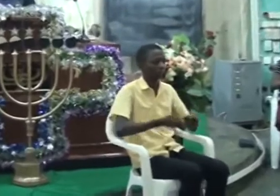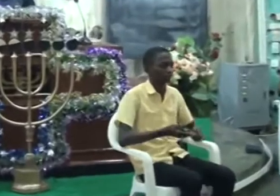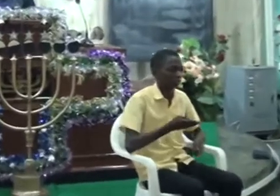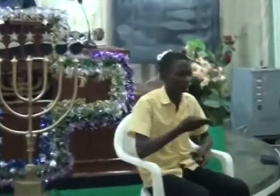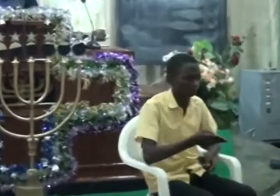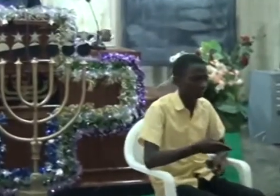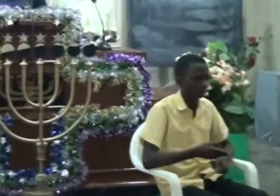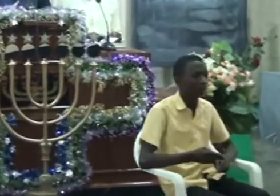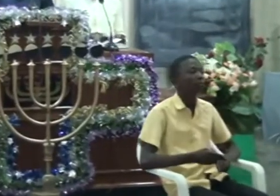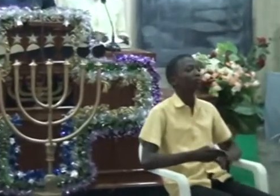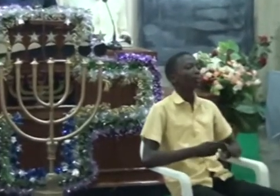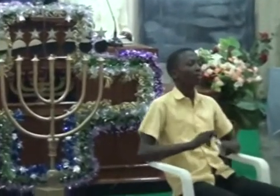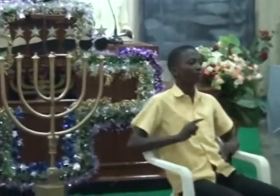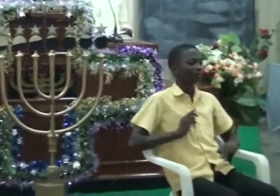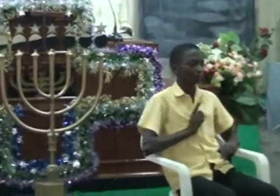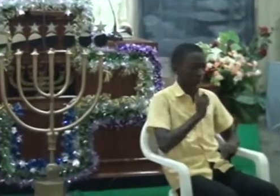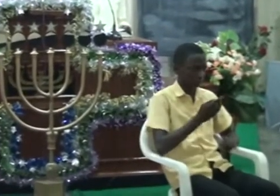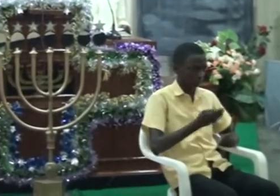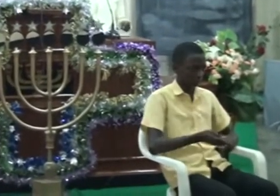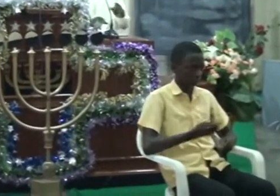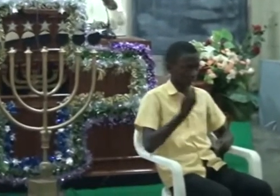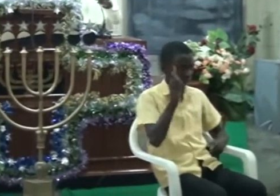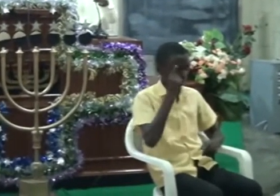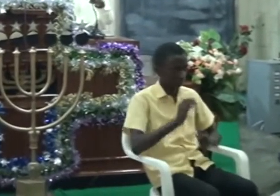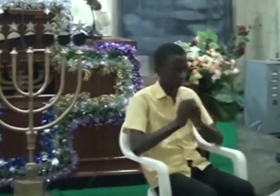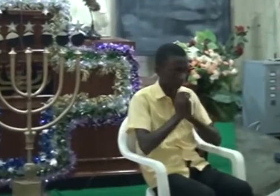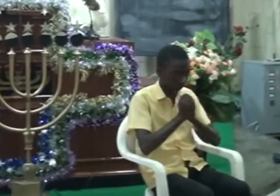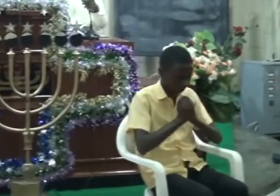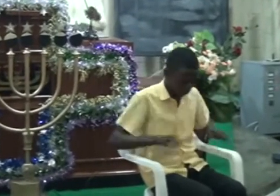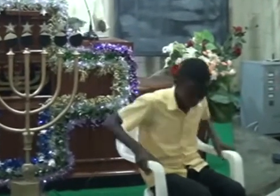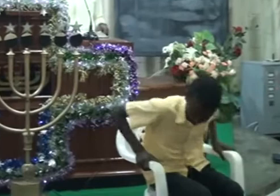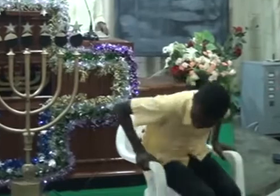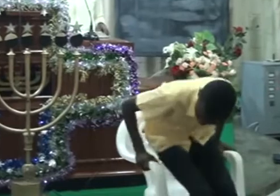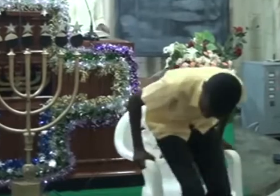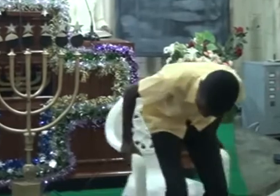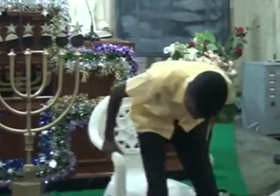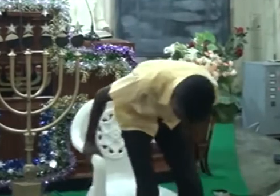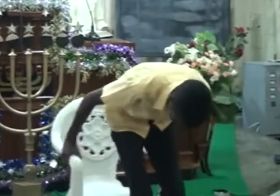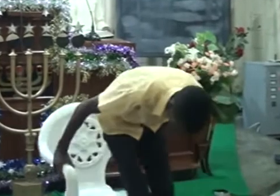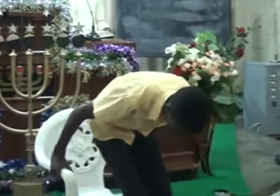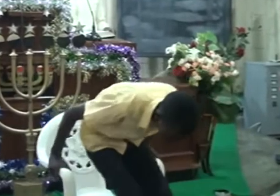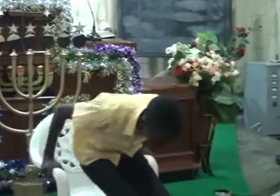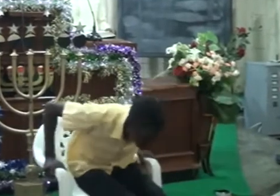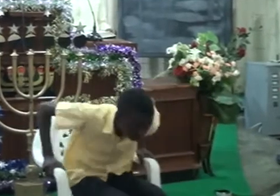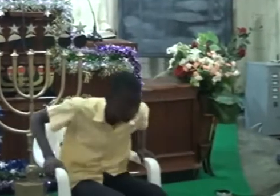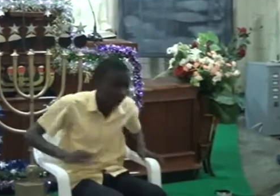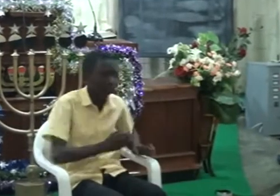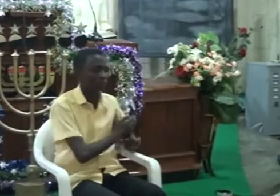temps. Turapa juu ya kumwabudu. Nous sommes ici pour l'adorer. Na juu ya kupokea neno lake. Et recevoir sa